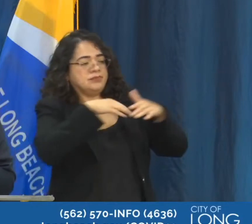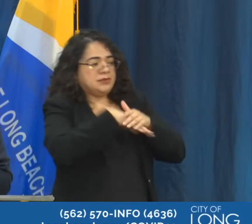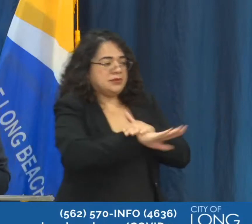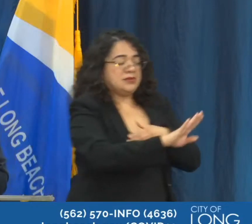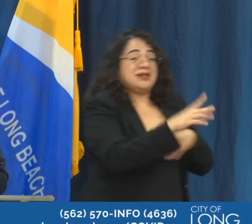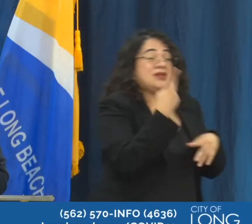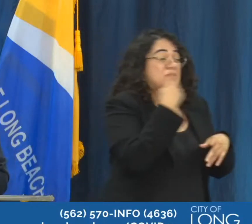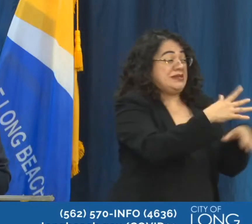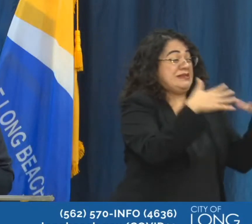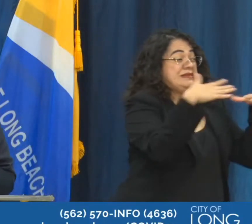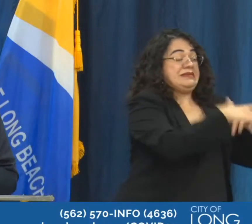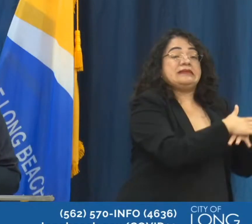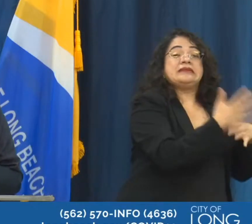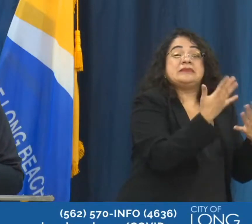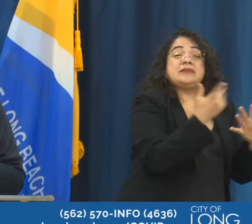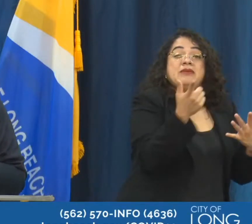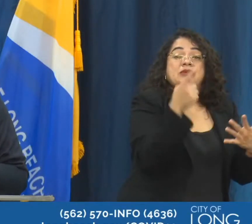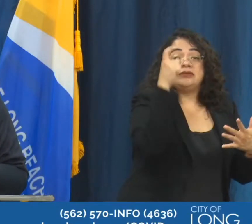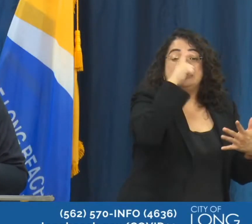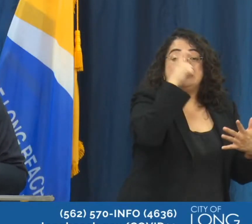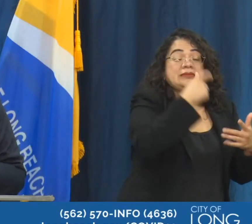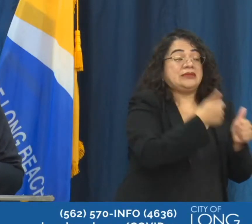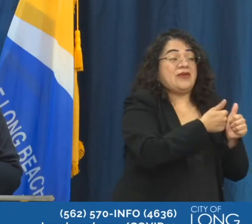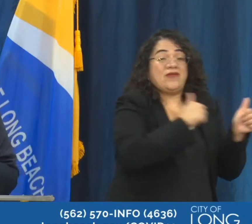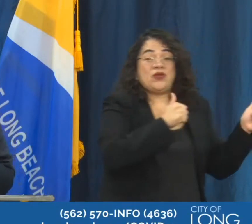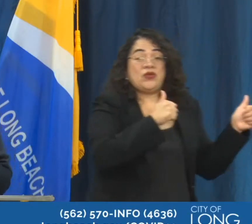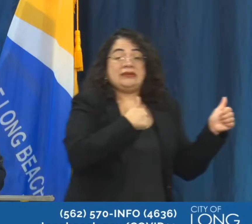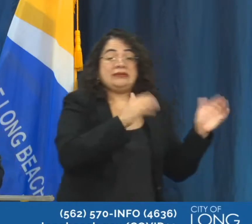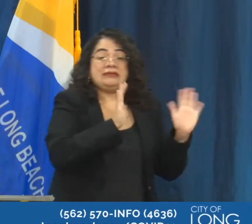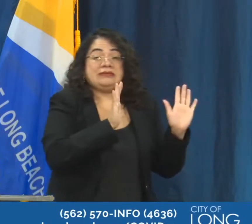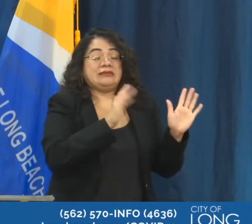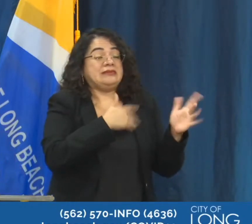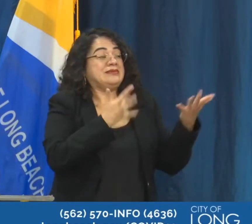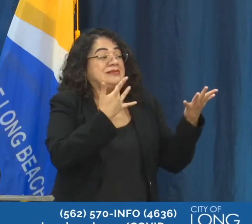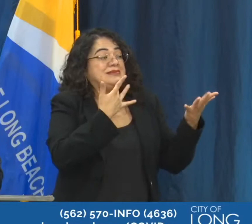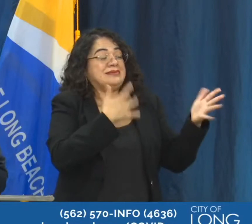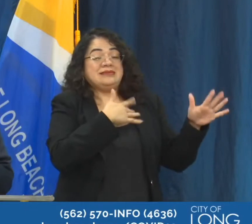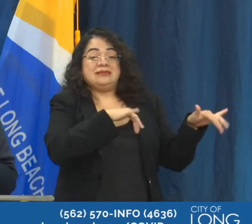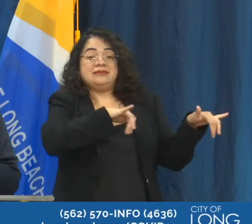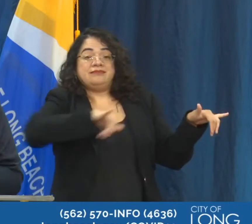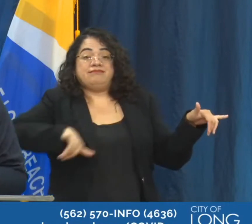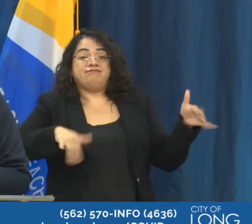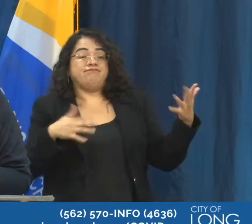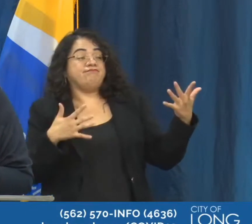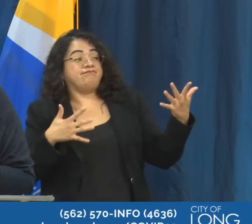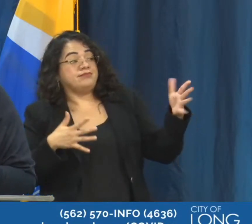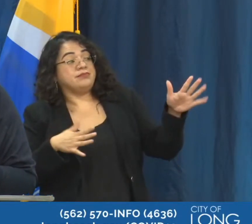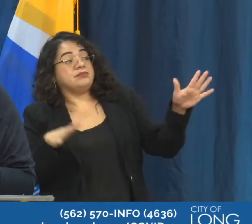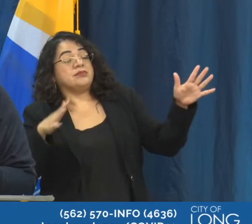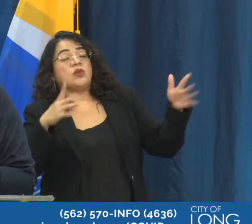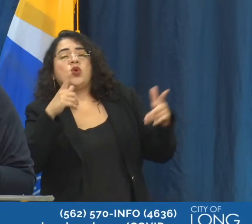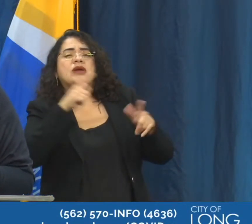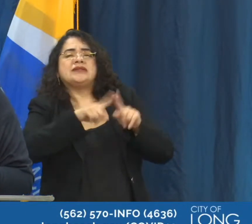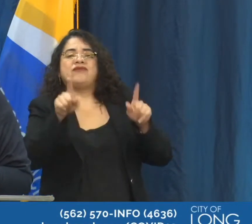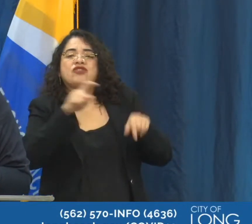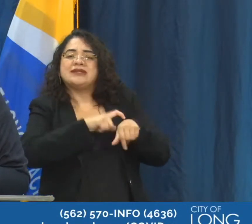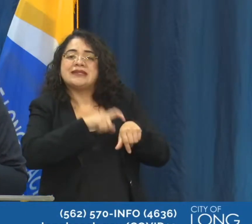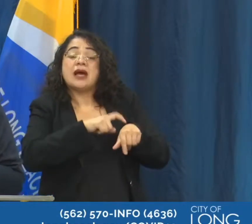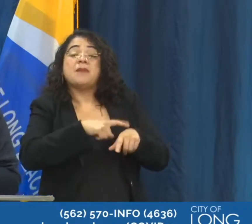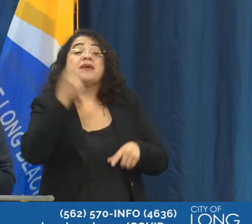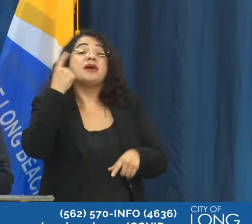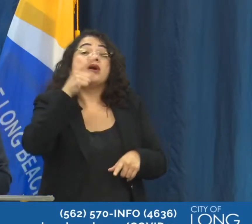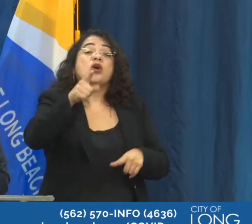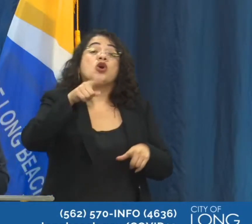obtener servicios médicos si van al doctor en camino al doctor si están usando transportación pública